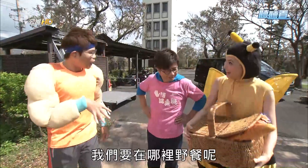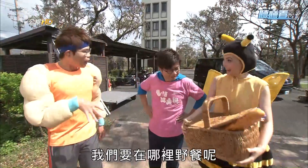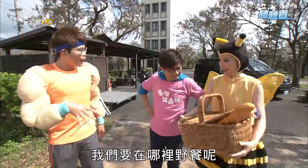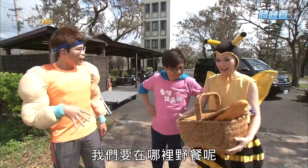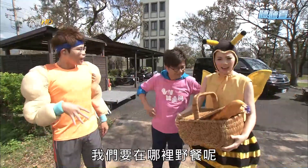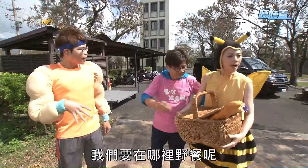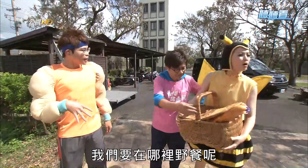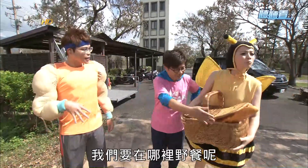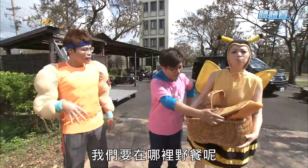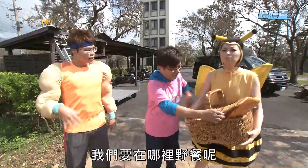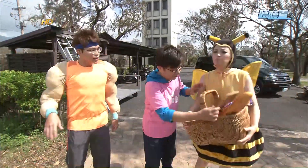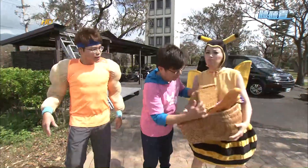餐呢？